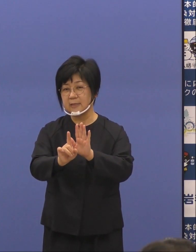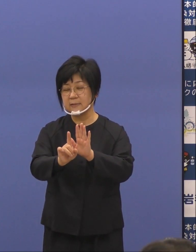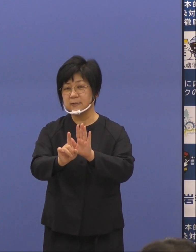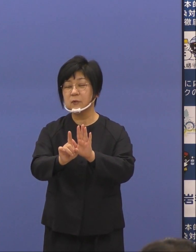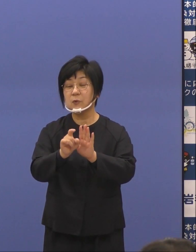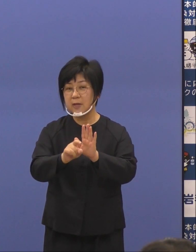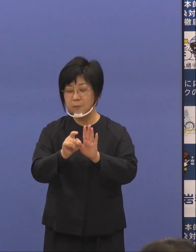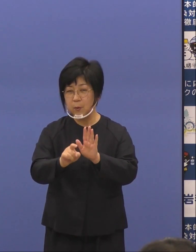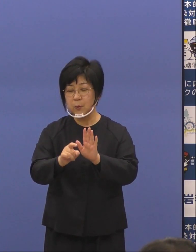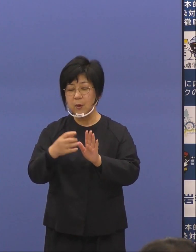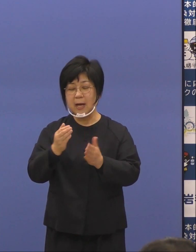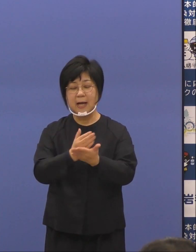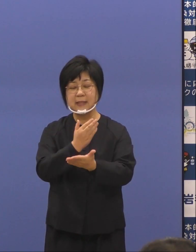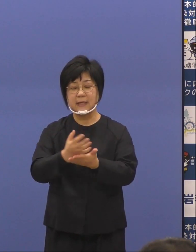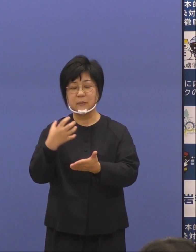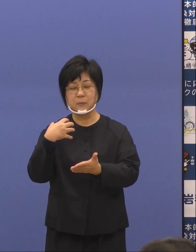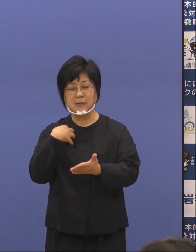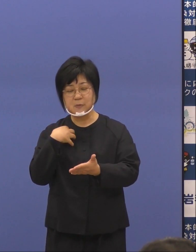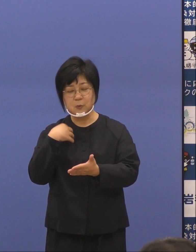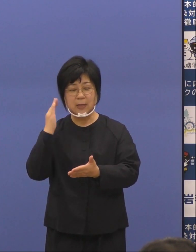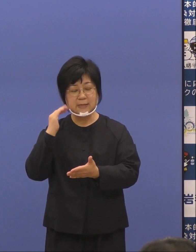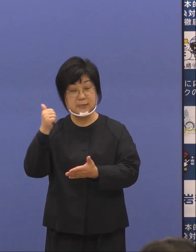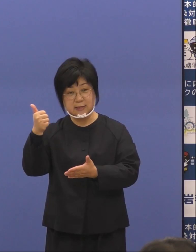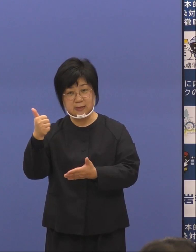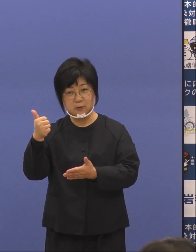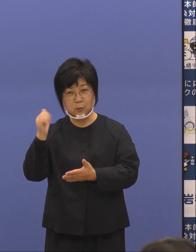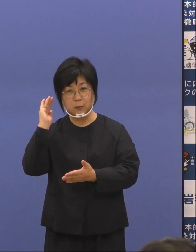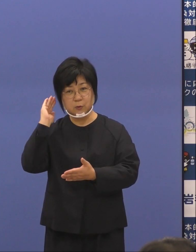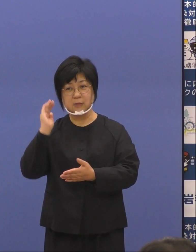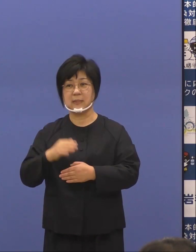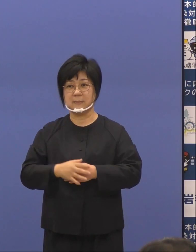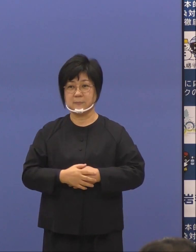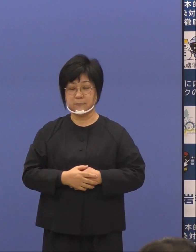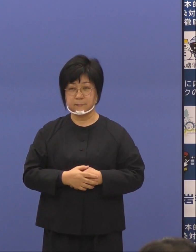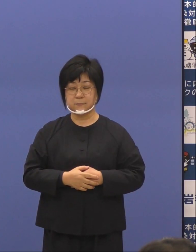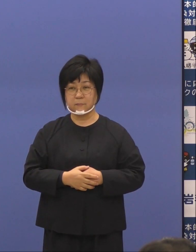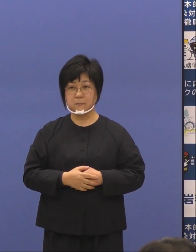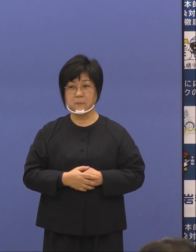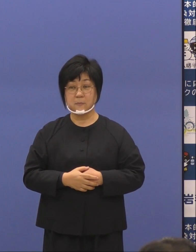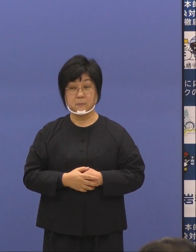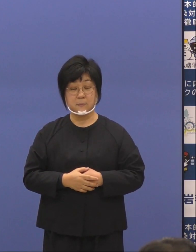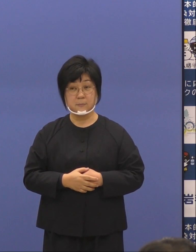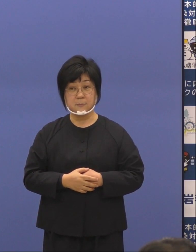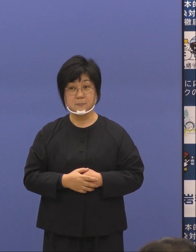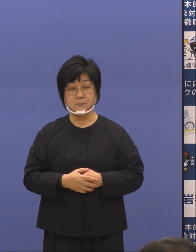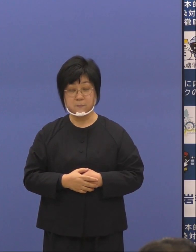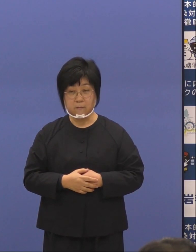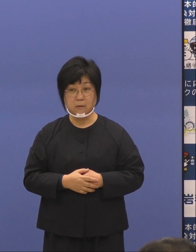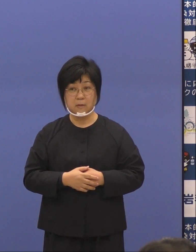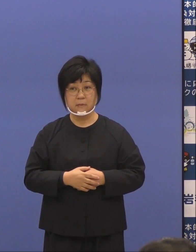ですが、これはあくまでも、他の現